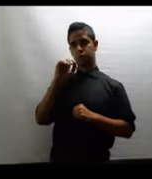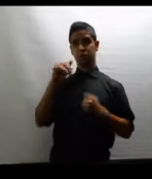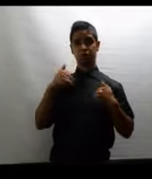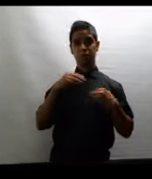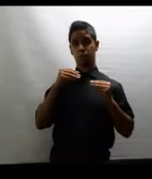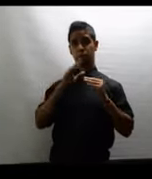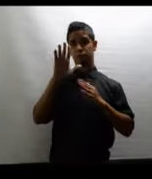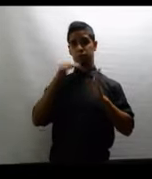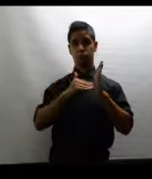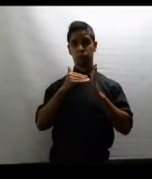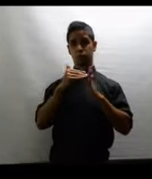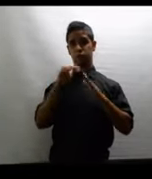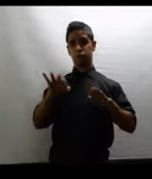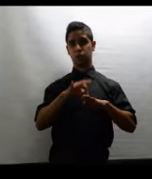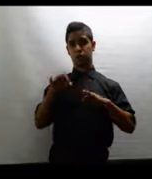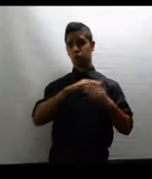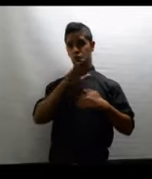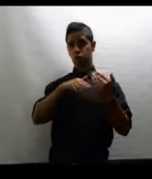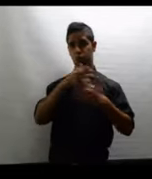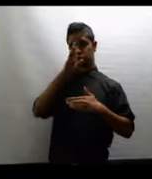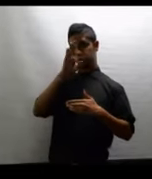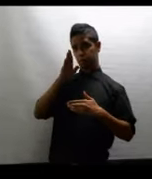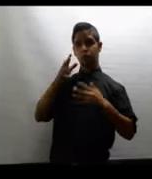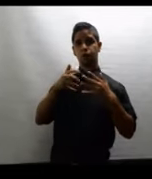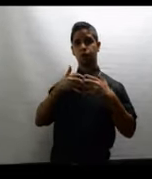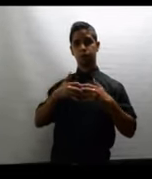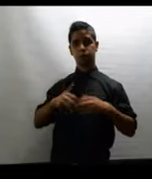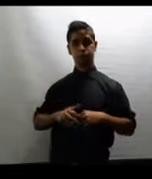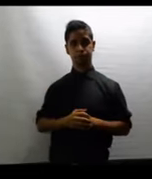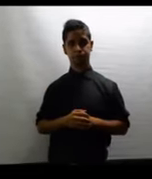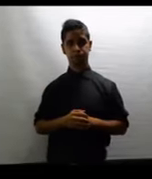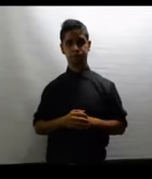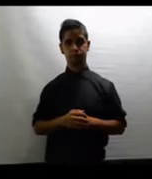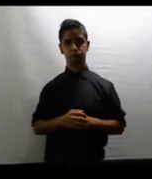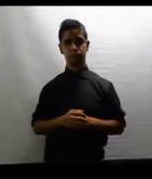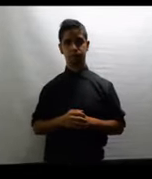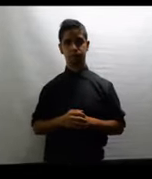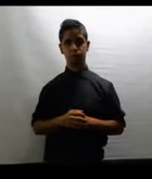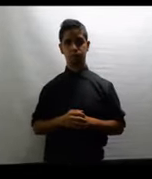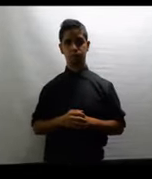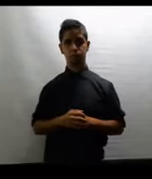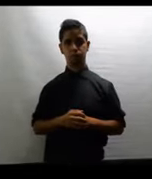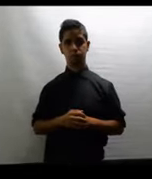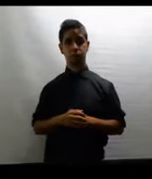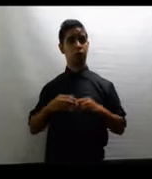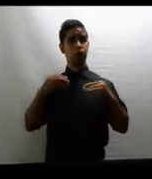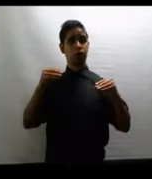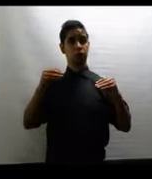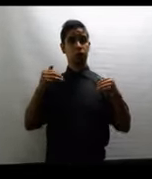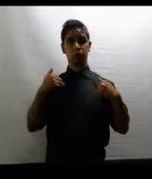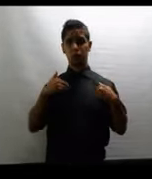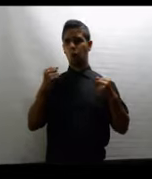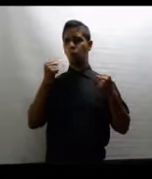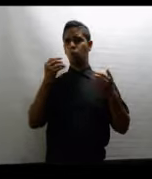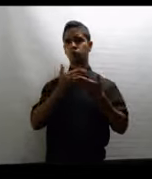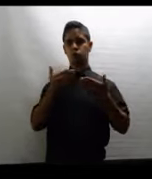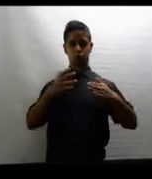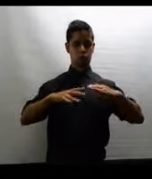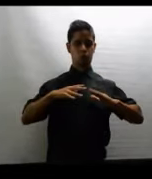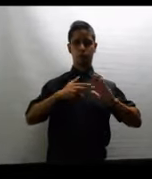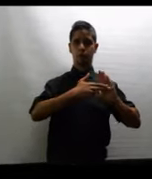5 millones de yardas, todas importadas directamente de fábrica. Además, Olazábal es tu tienda por departamentos, con un gran inventario en ropa de